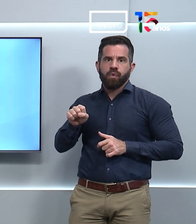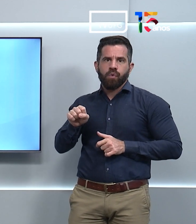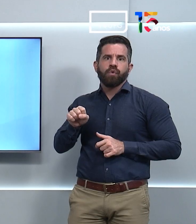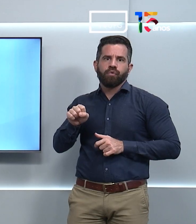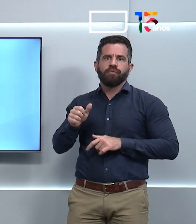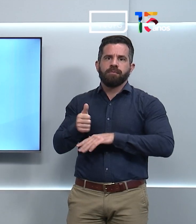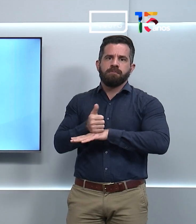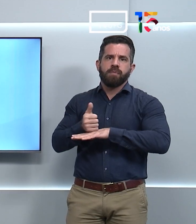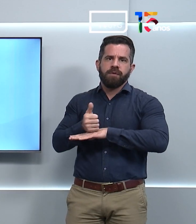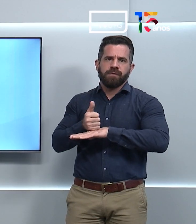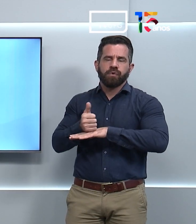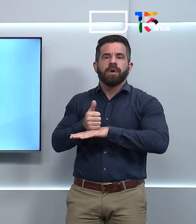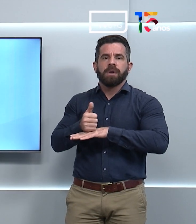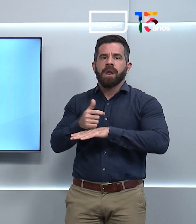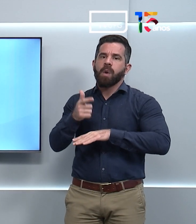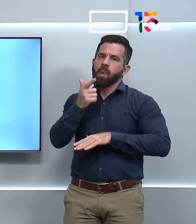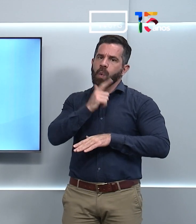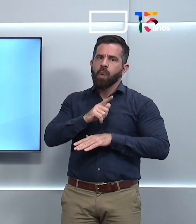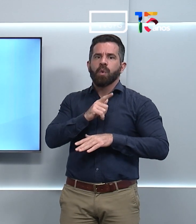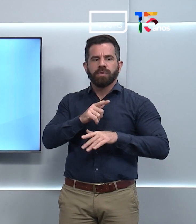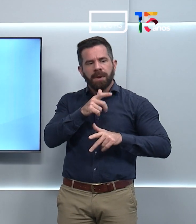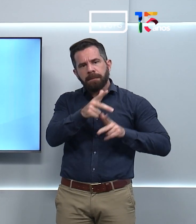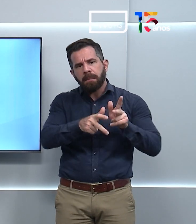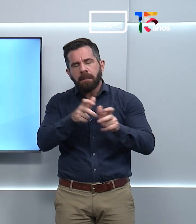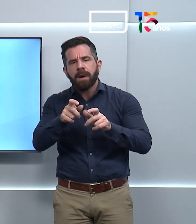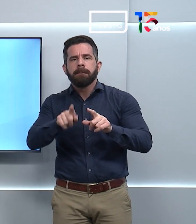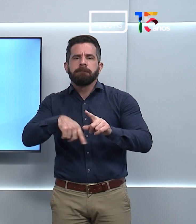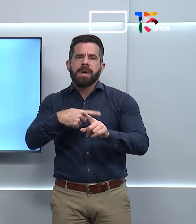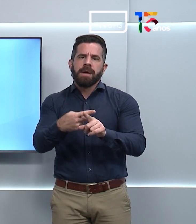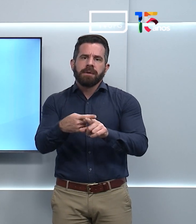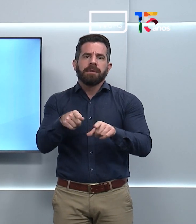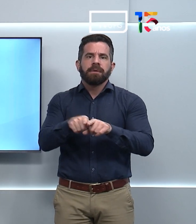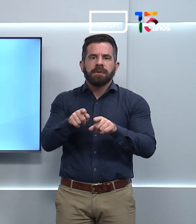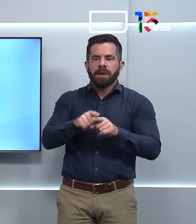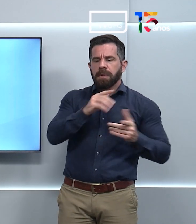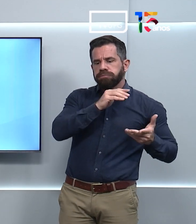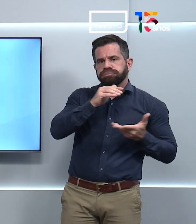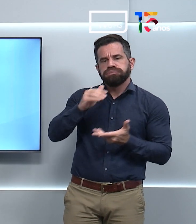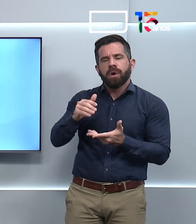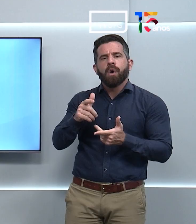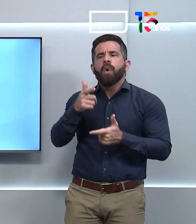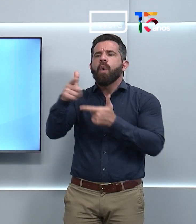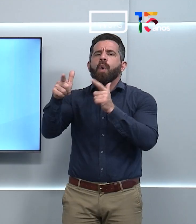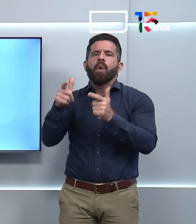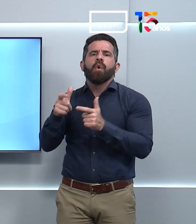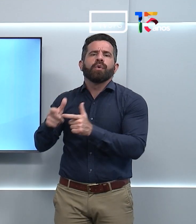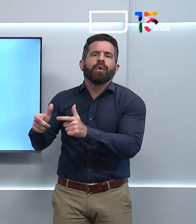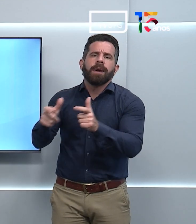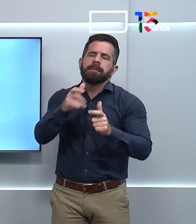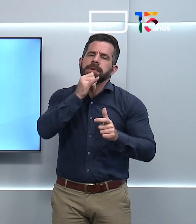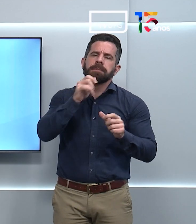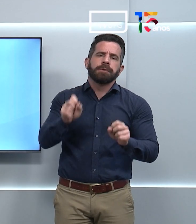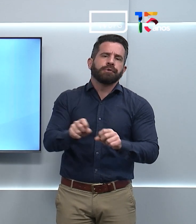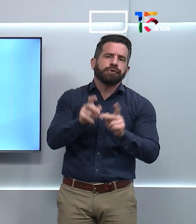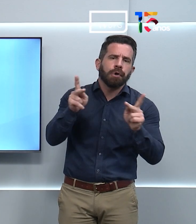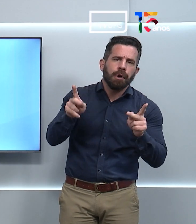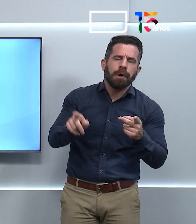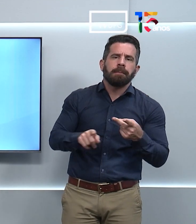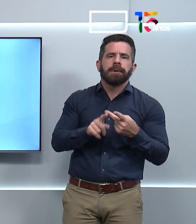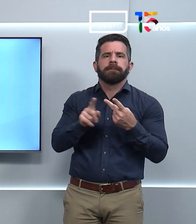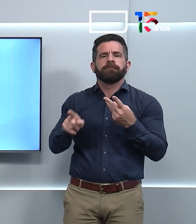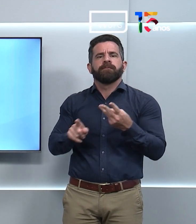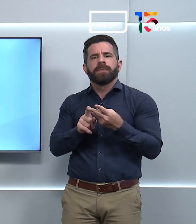as escalas das unidades e também da oferta, né, de imunizantes em locais alternativos, como